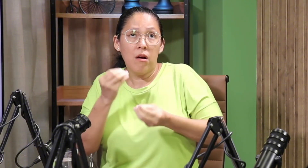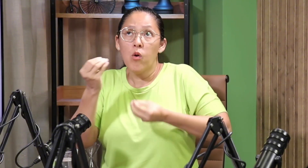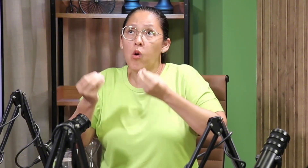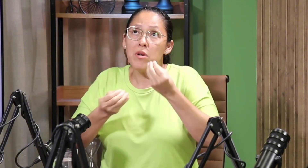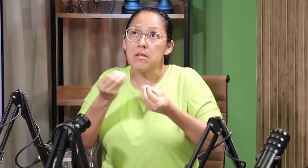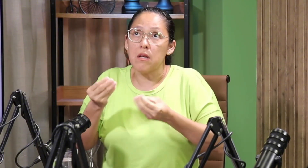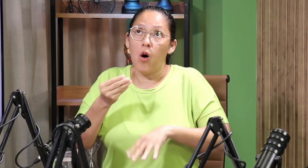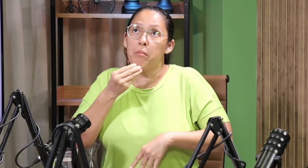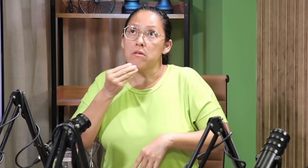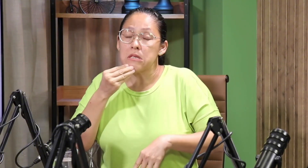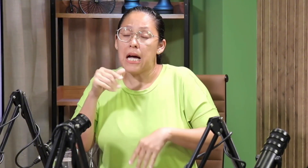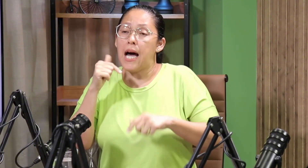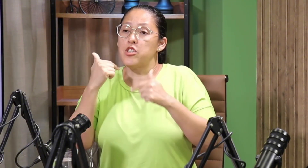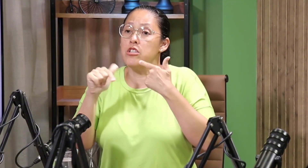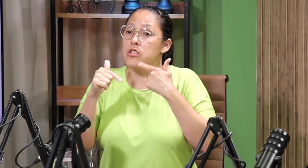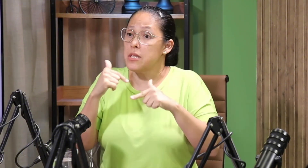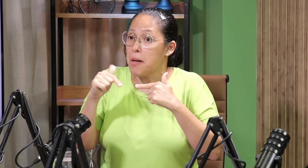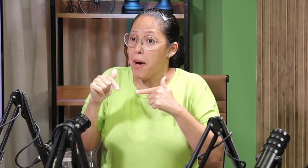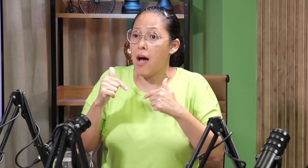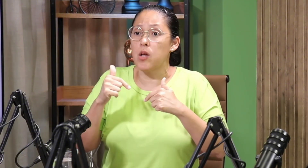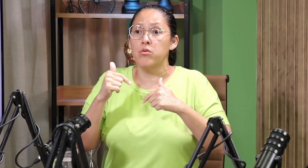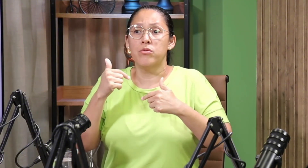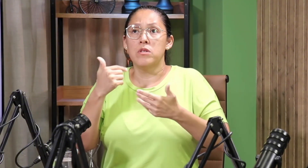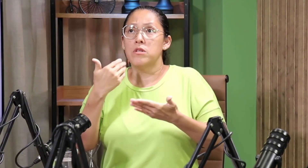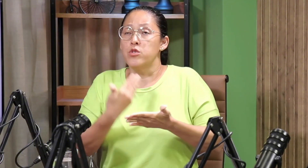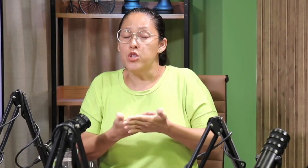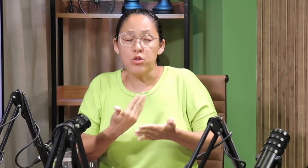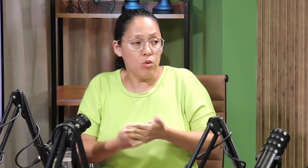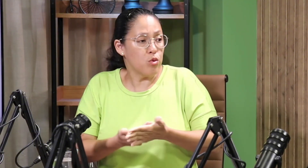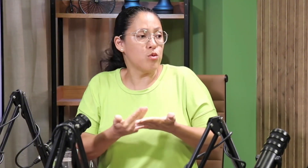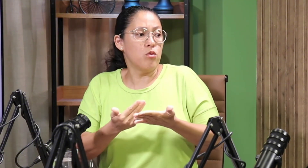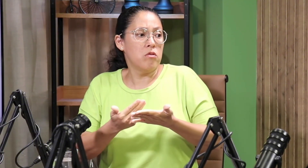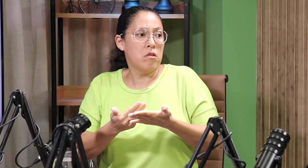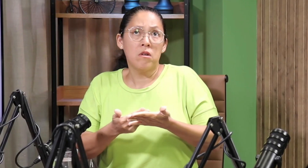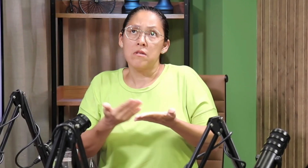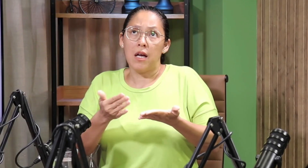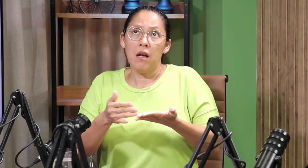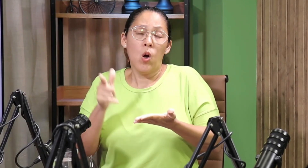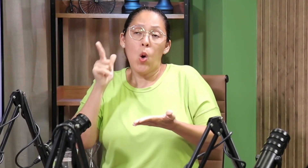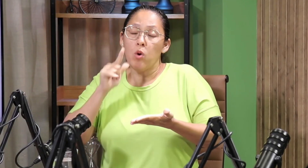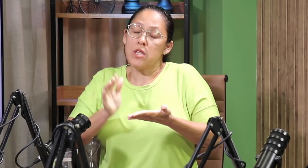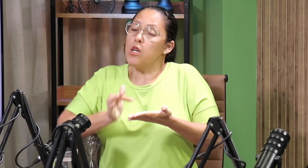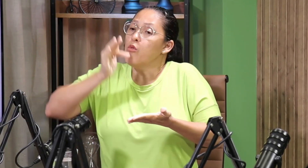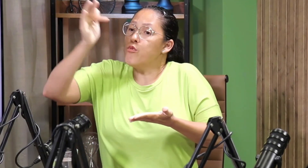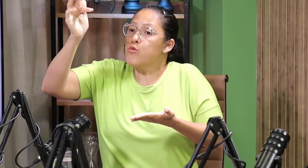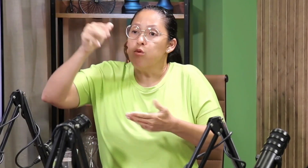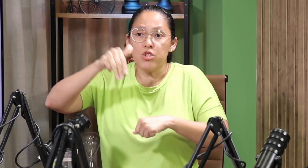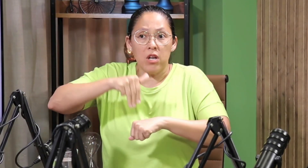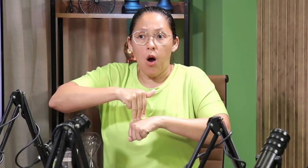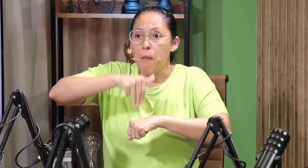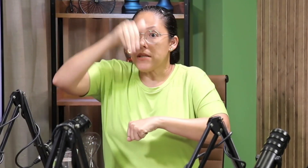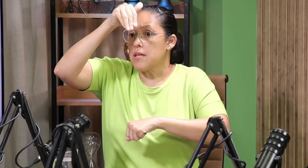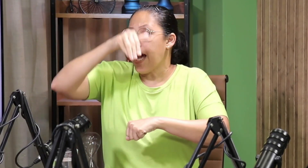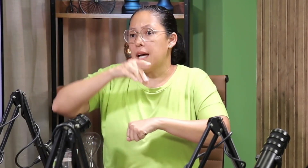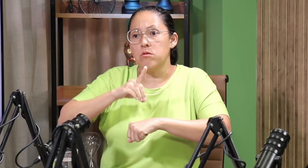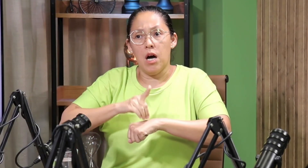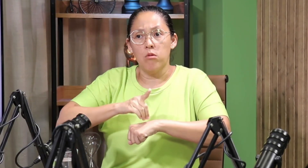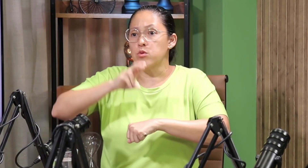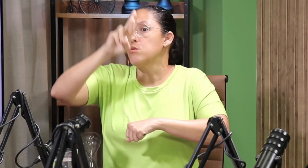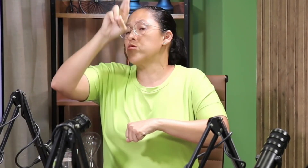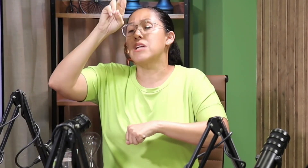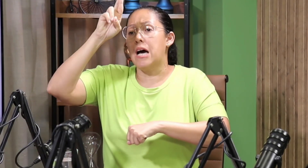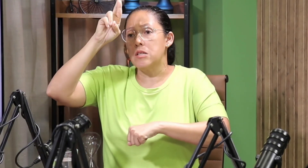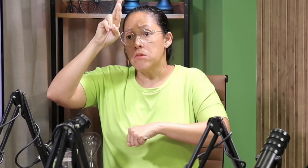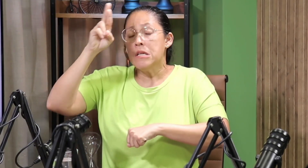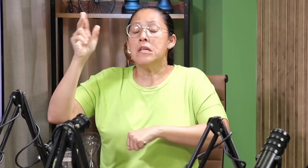nada, como assim, oportunidade de trabalho, de estudo, né? Conseguir no futuro chegar a um mestrado, a